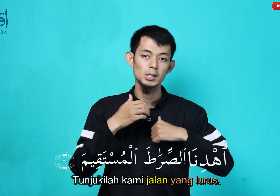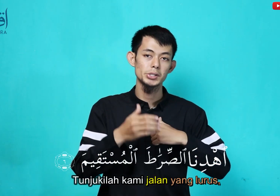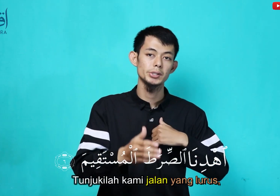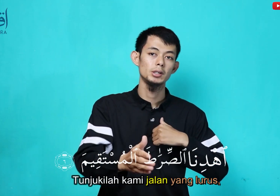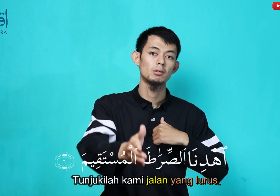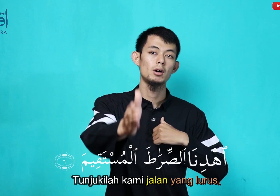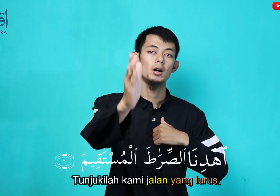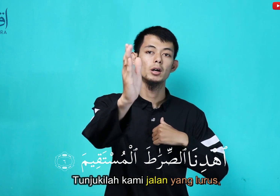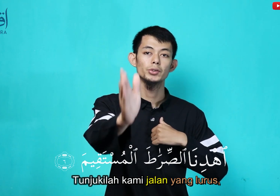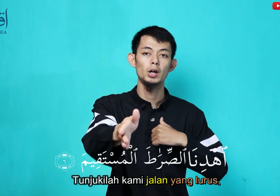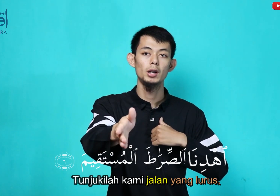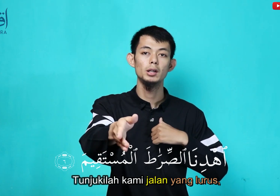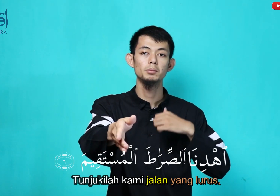Ihdinas siratal